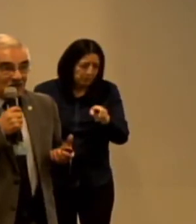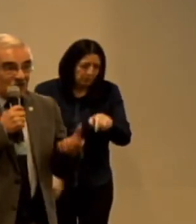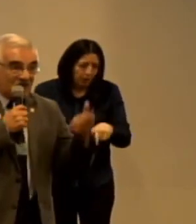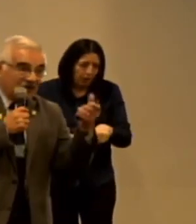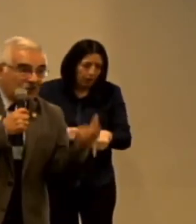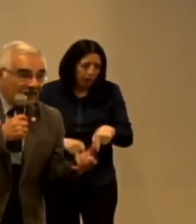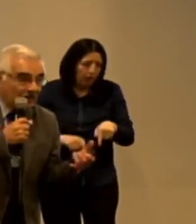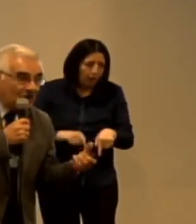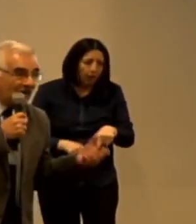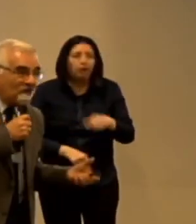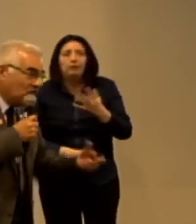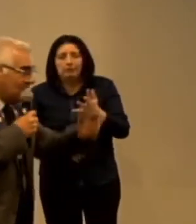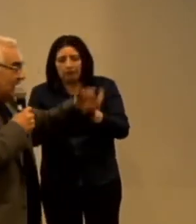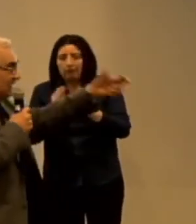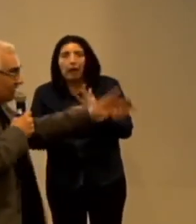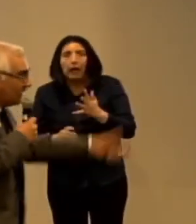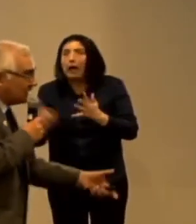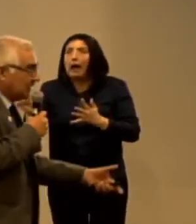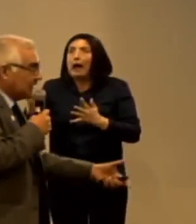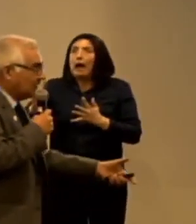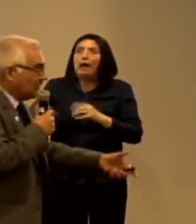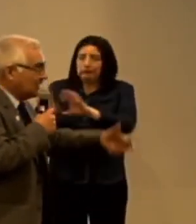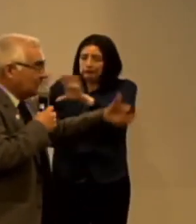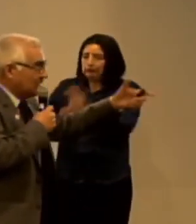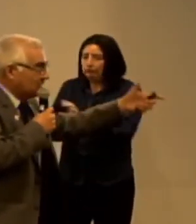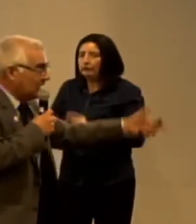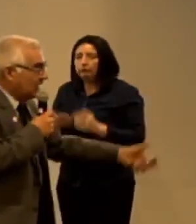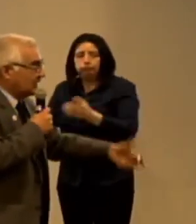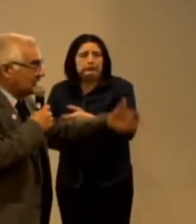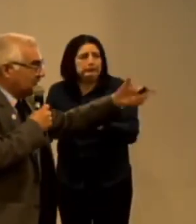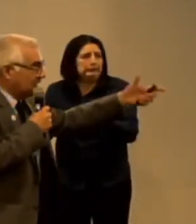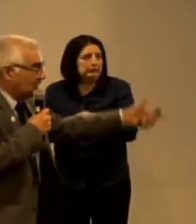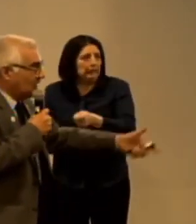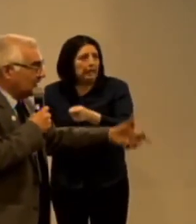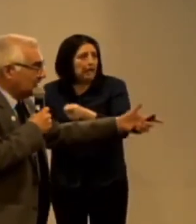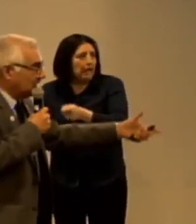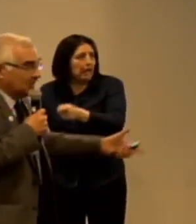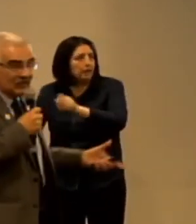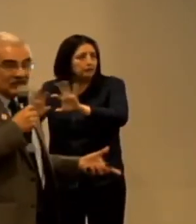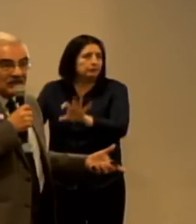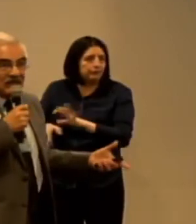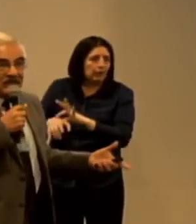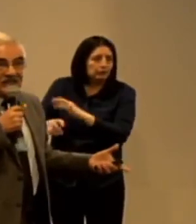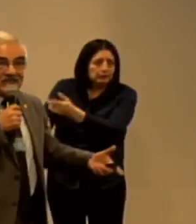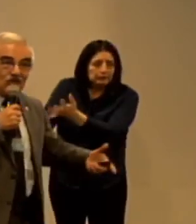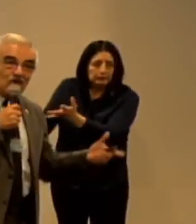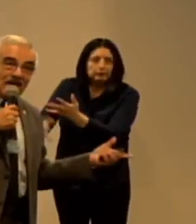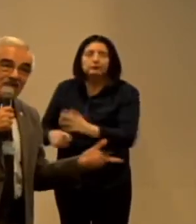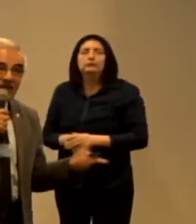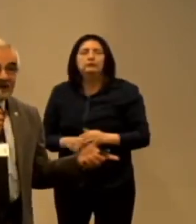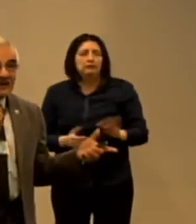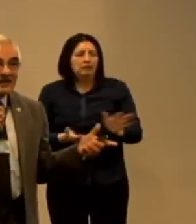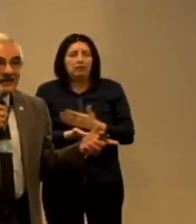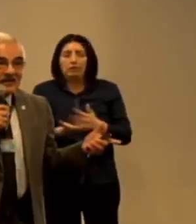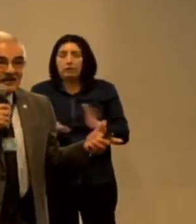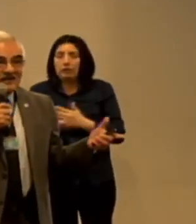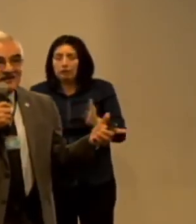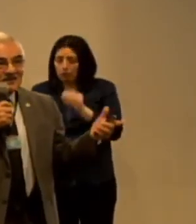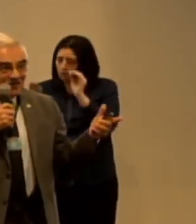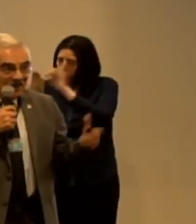ven una persona porque le falta un dedo, no, tiene que certificarse. Y comienzan a presionar la certificación, etcétera, etcétera. Y si no lo